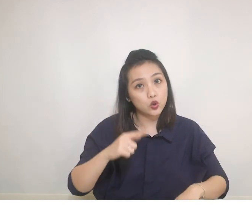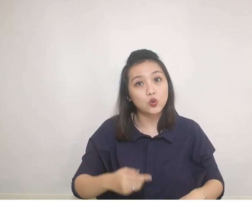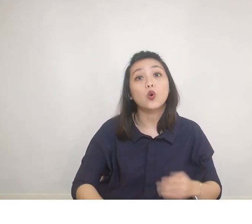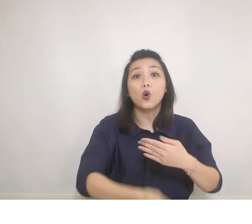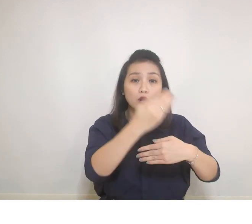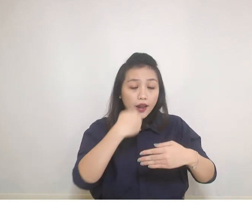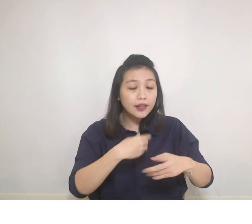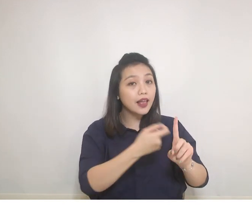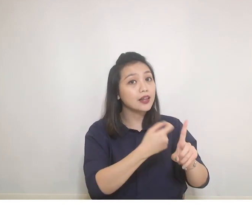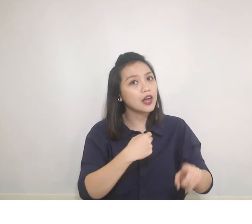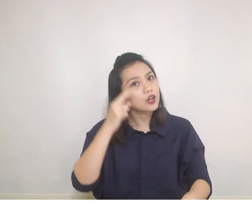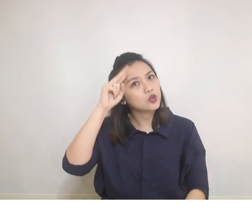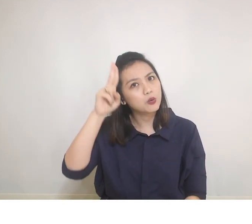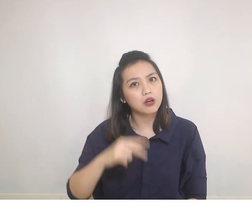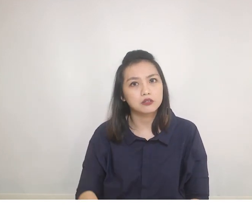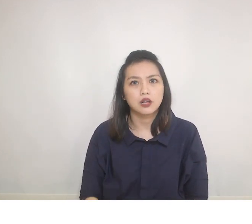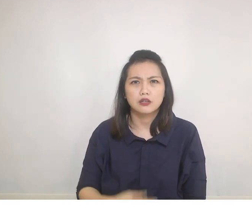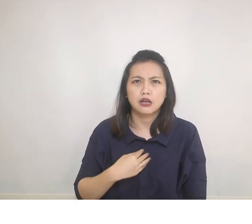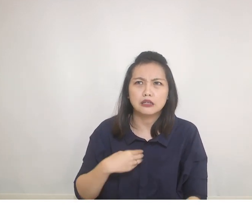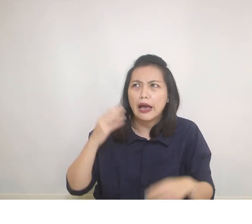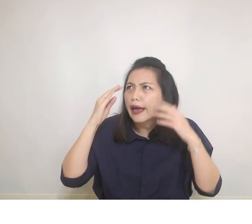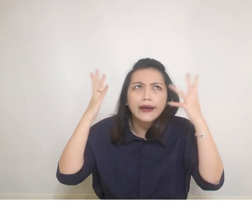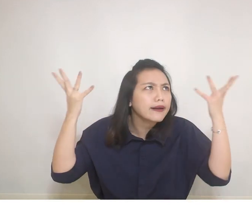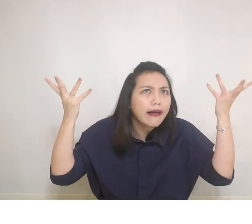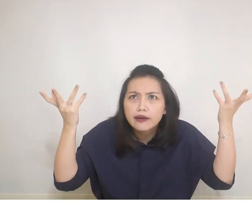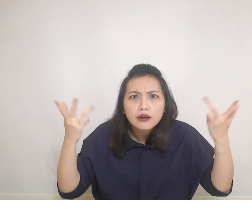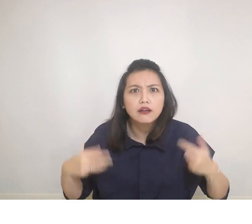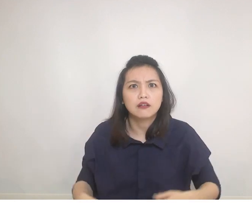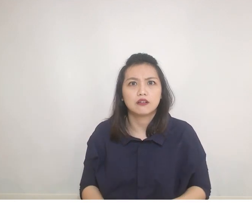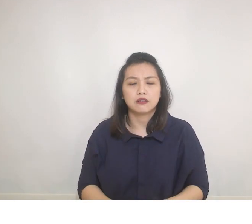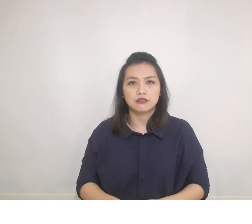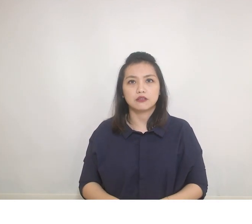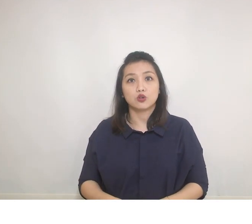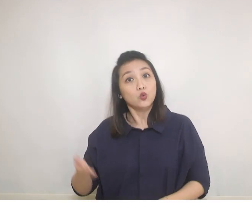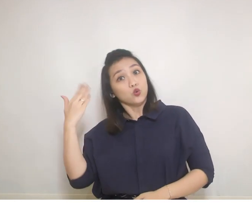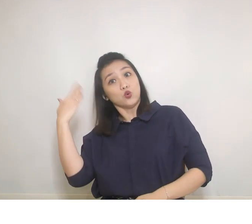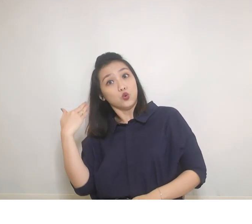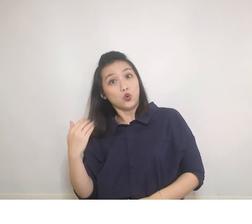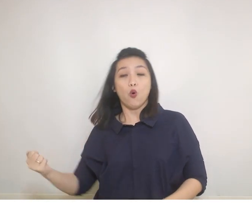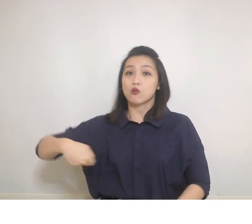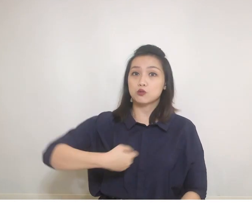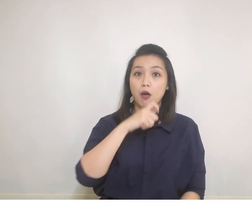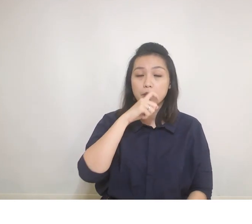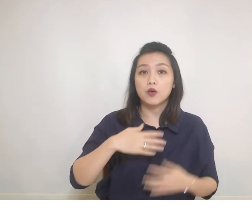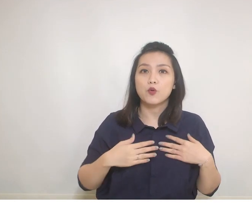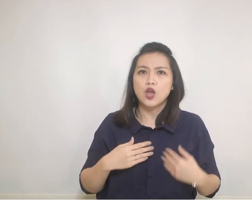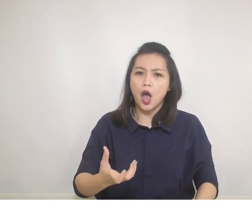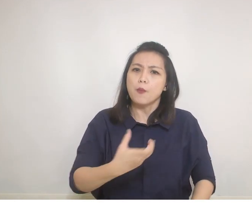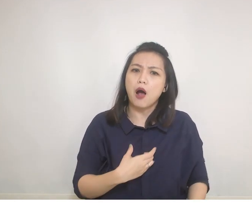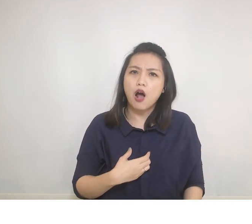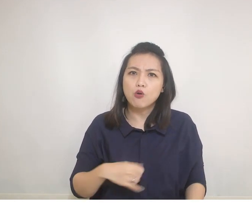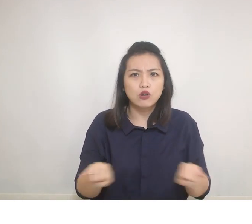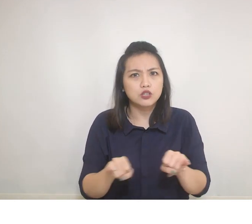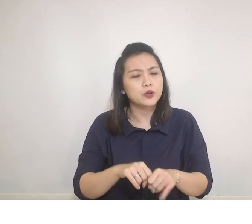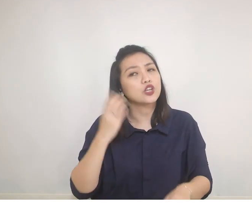gitu. Dan di saat itu Tuhan benar-benar datangkan promosi itu. Sebentar,